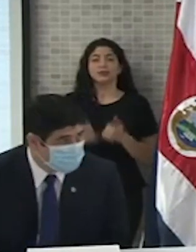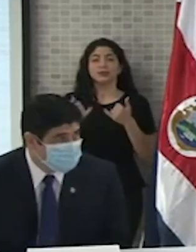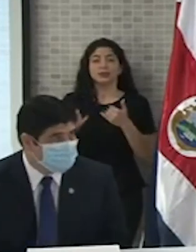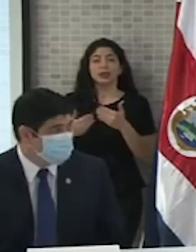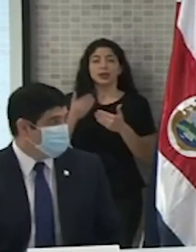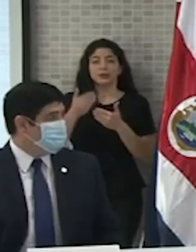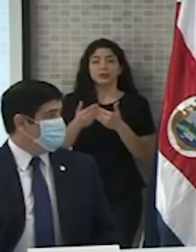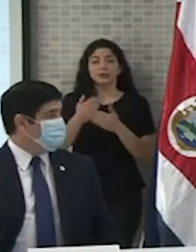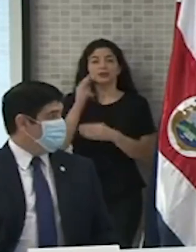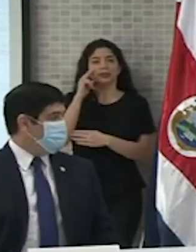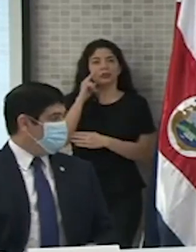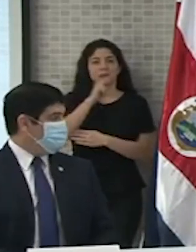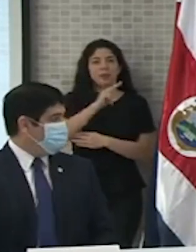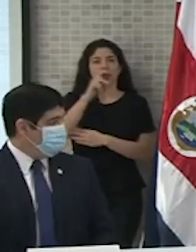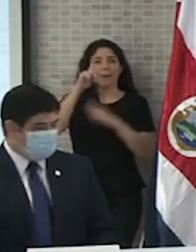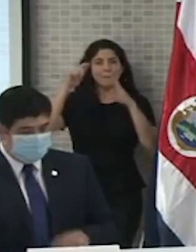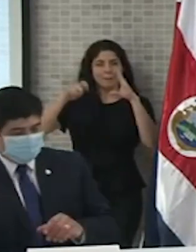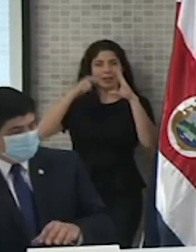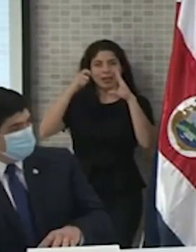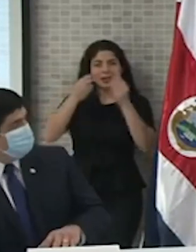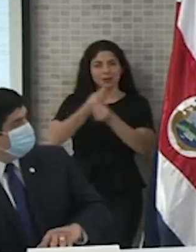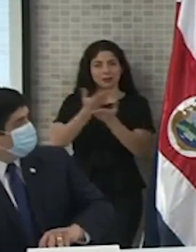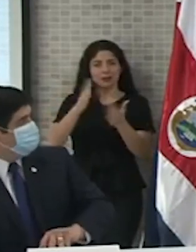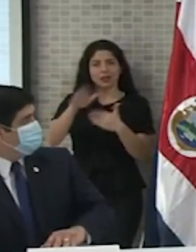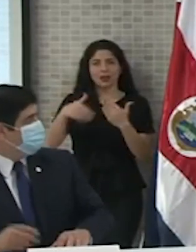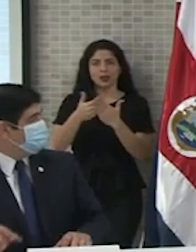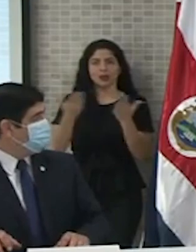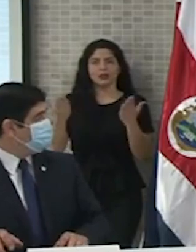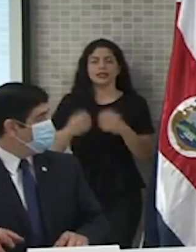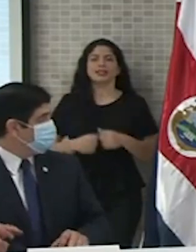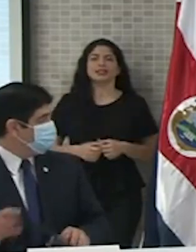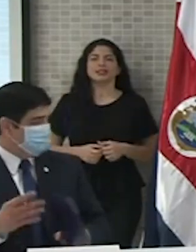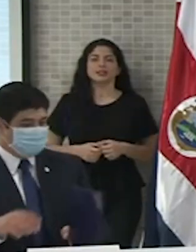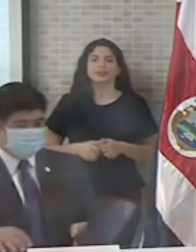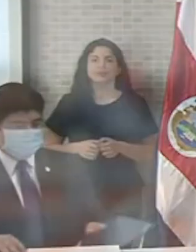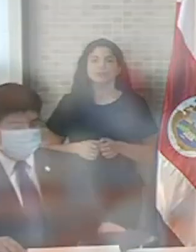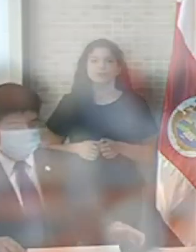Seguidamente observaremos un video para todos ustedes.